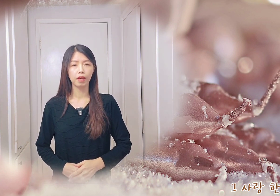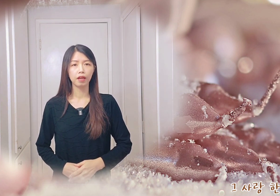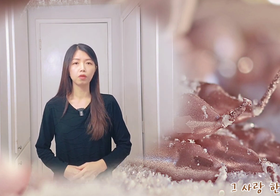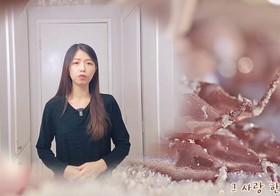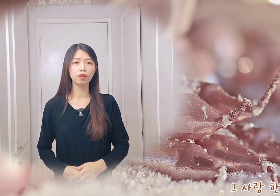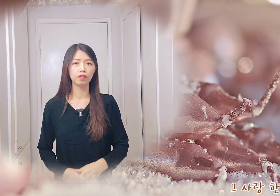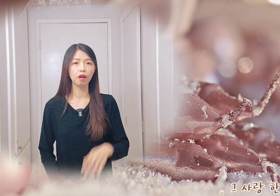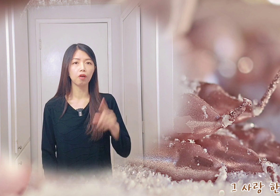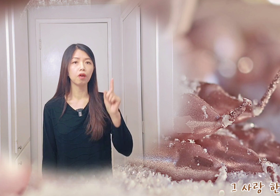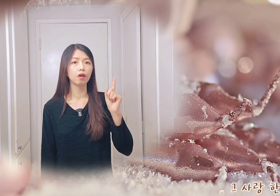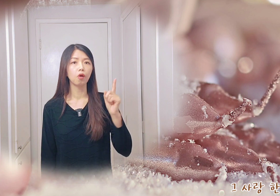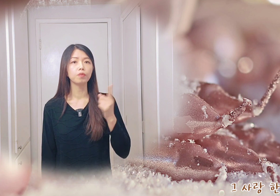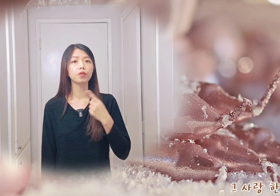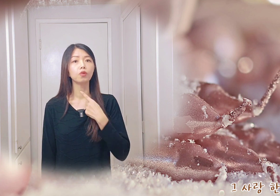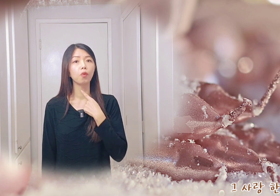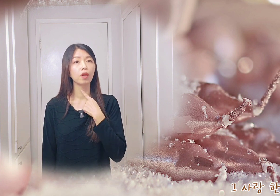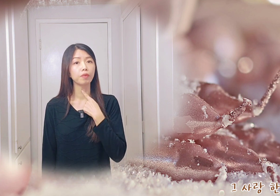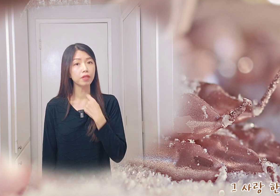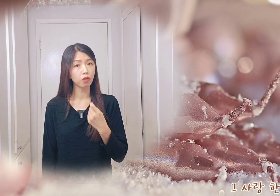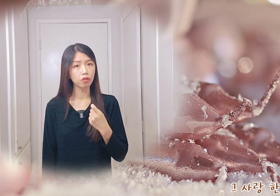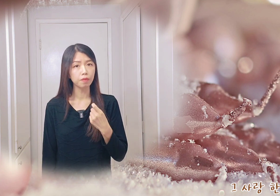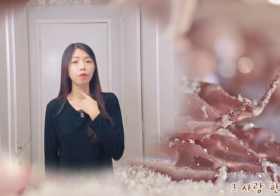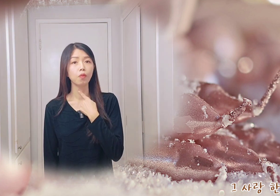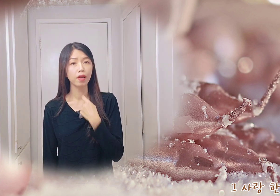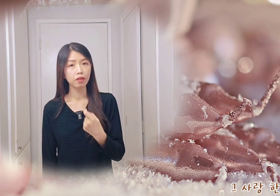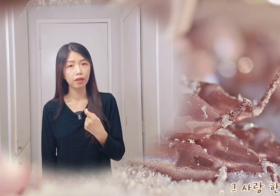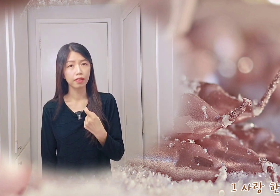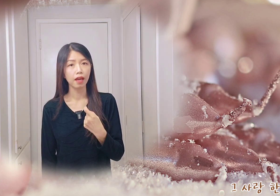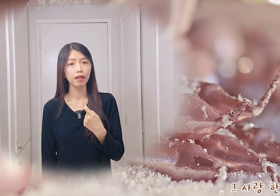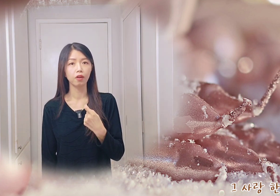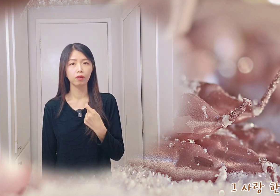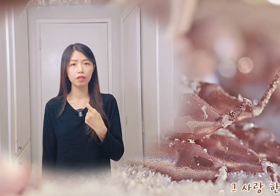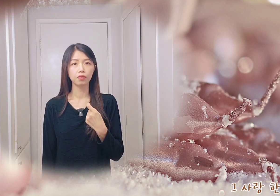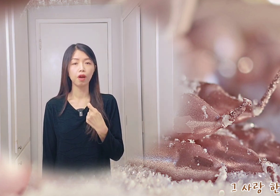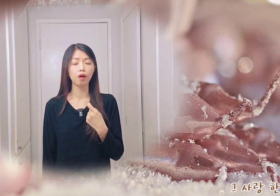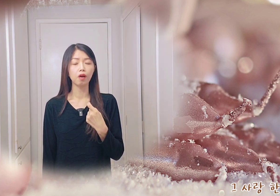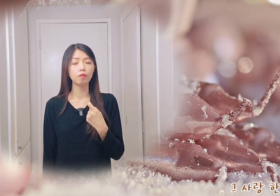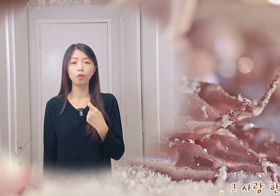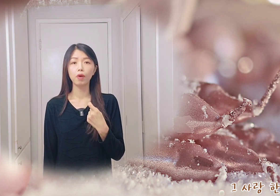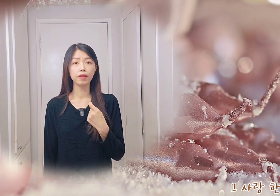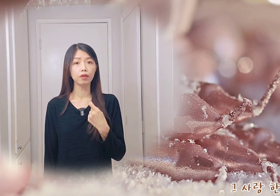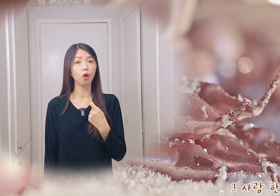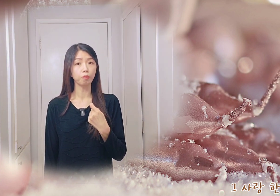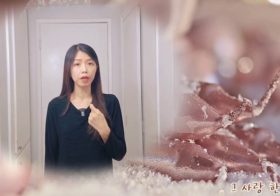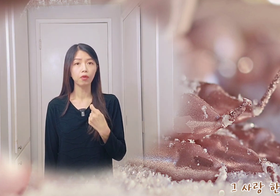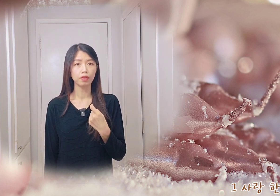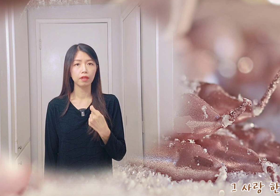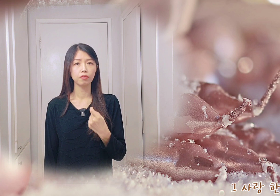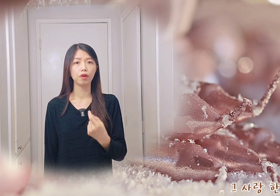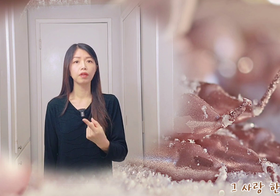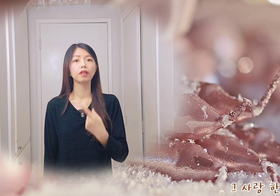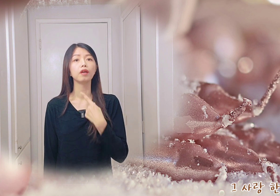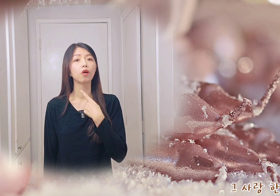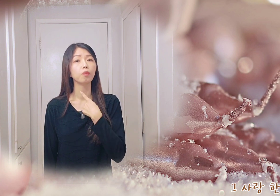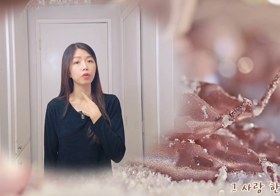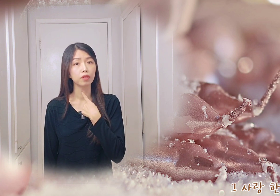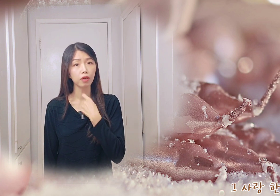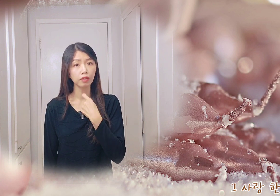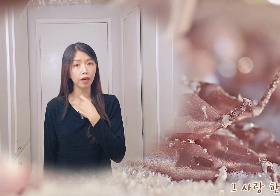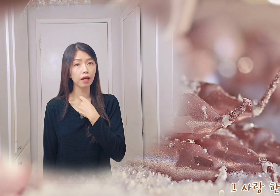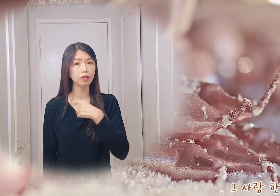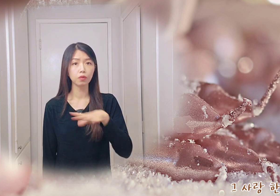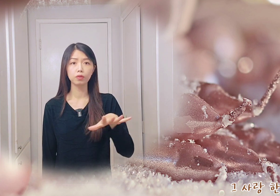적 없다. 그런 수어는요. 검지로 목을 한번 찍어주시면 뭐뭐 한 적 있다. 이런 뜻이고요. 뭐뭐 한 적이 없다라고 한 뜻의 수어는